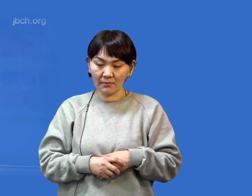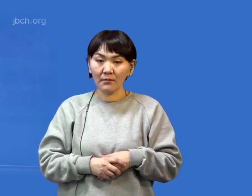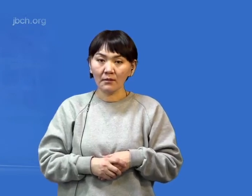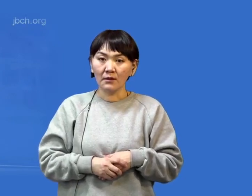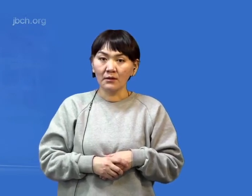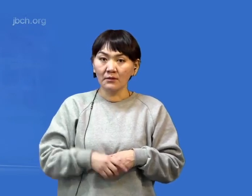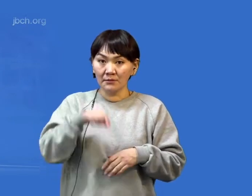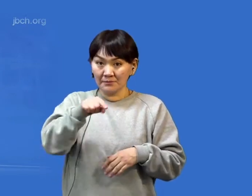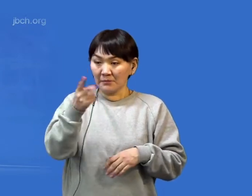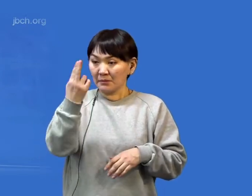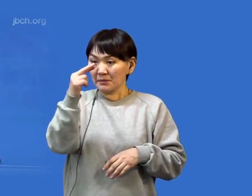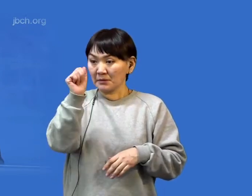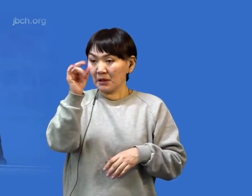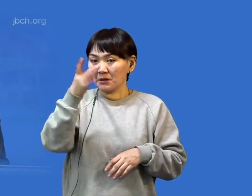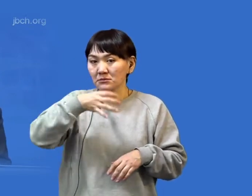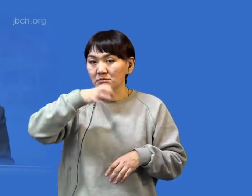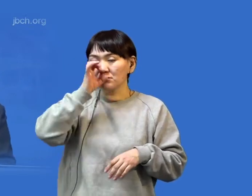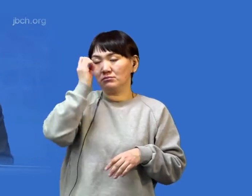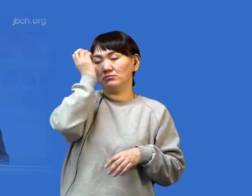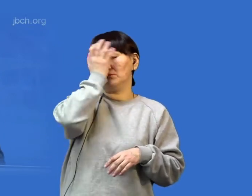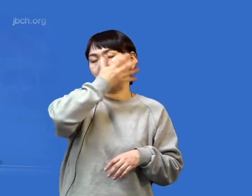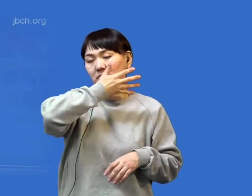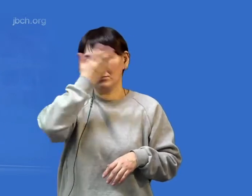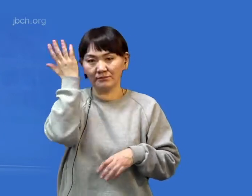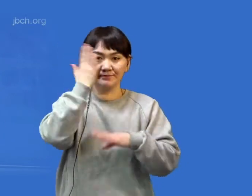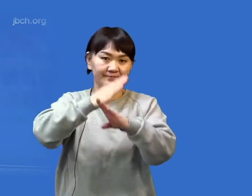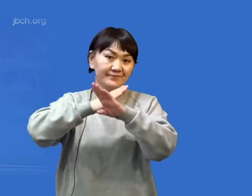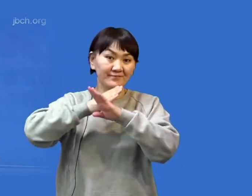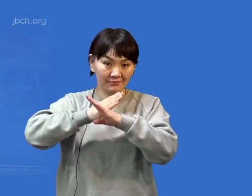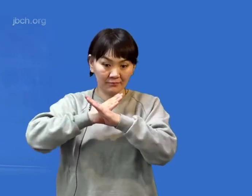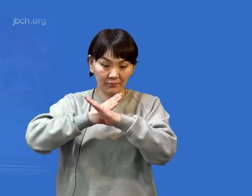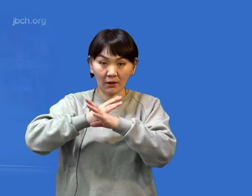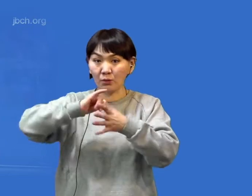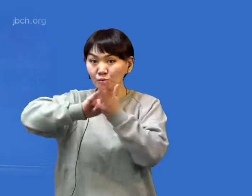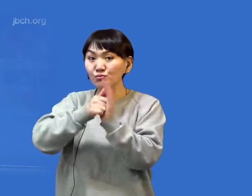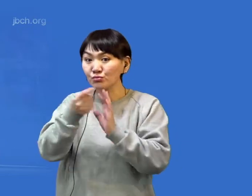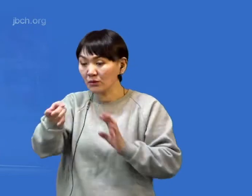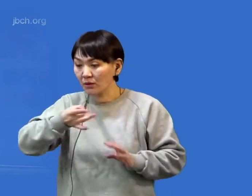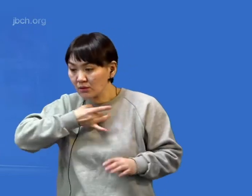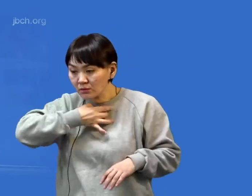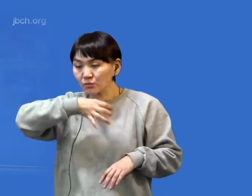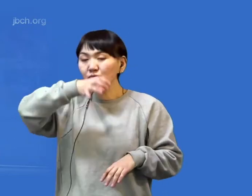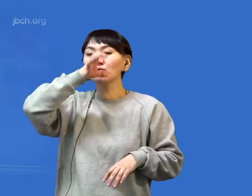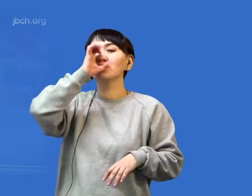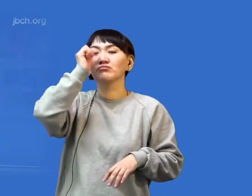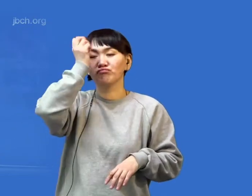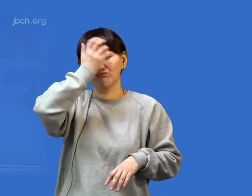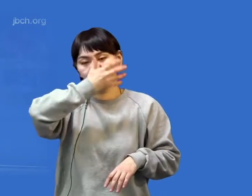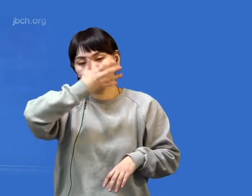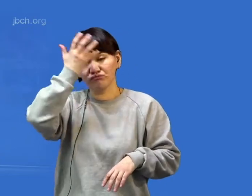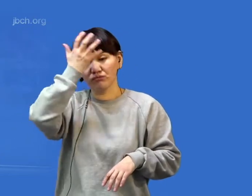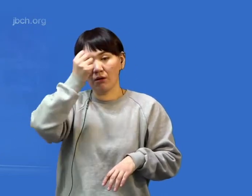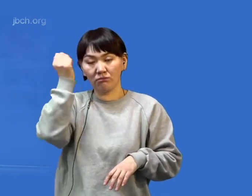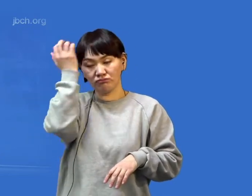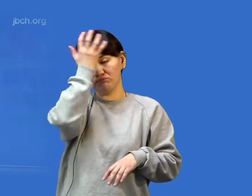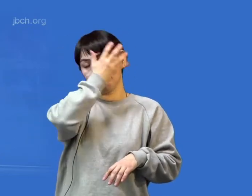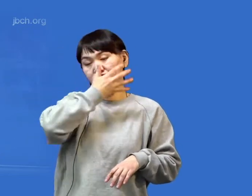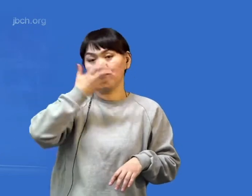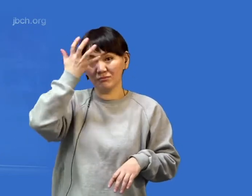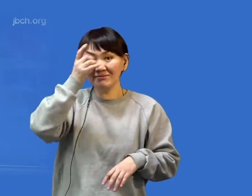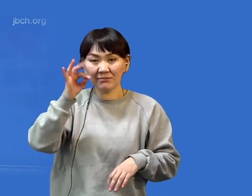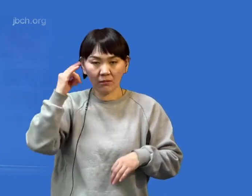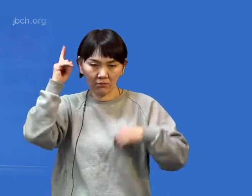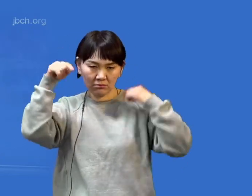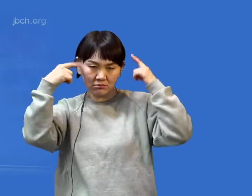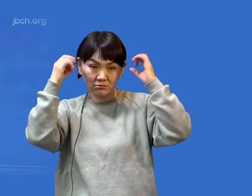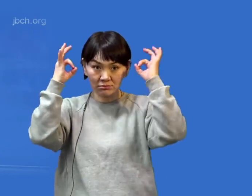дарсна бүсөхдөр сарсан согтуурна гэдэг чинь дарсан дарихын цогтуура тийм ээ оюун санаа норж гараад л янз бүрийн